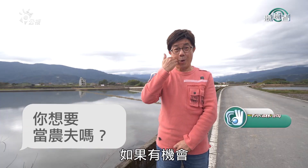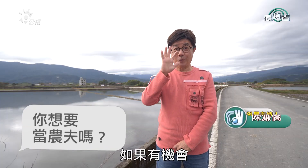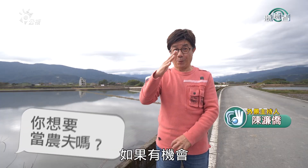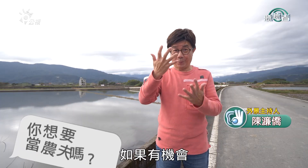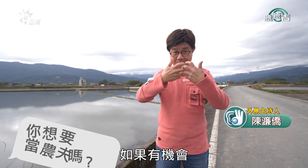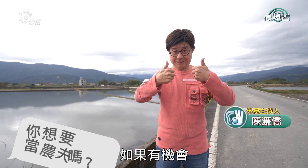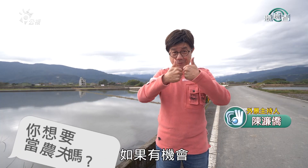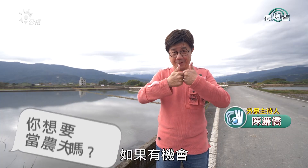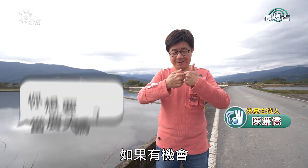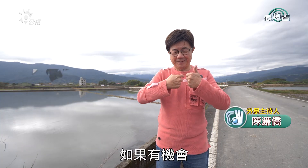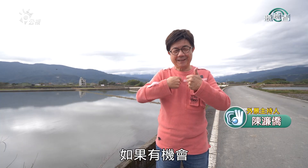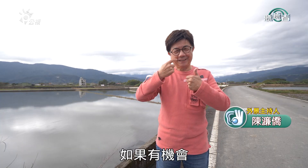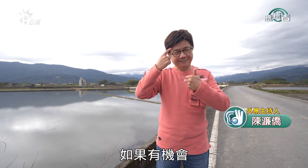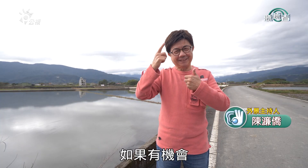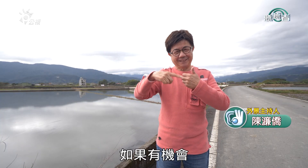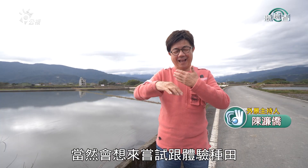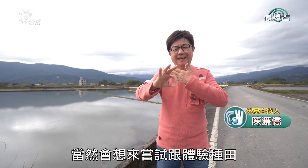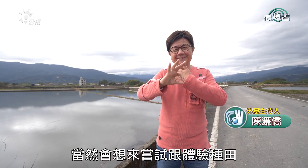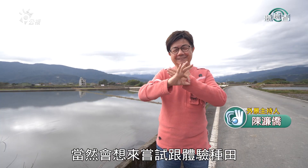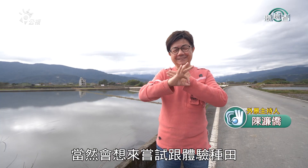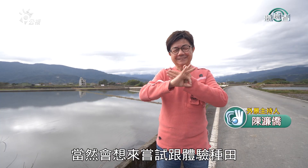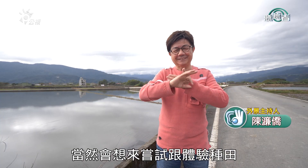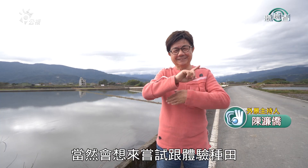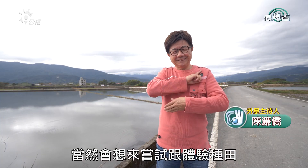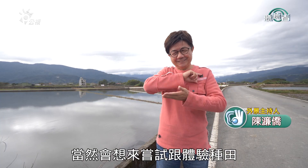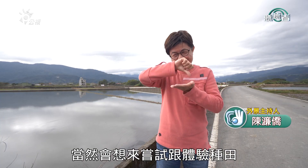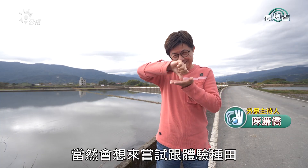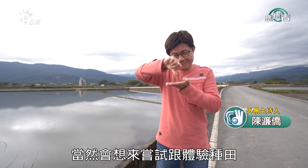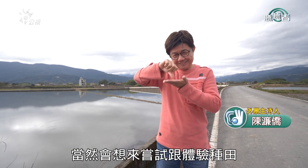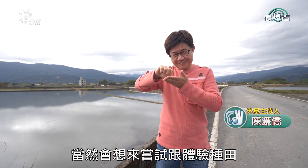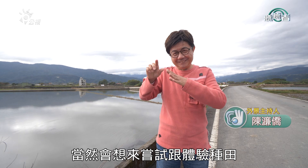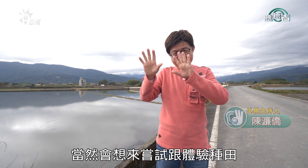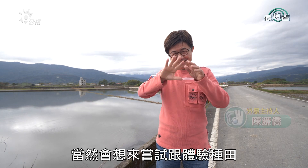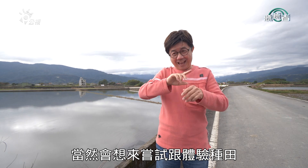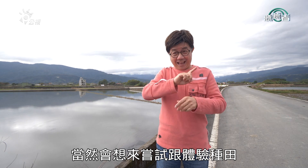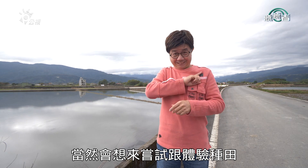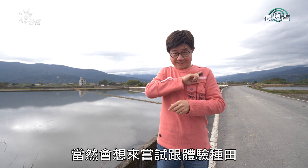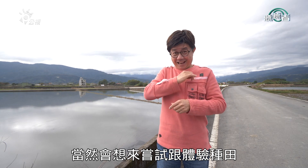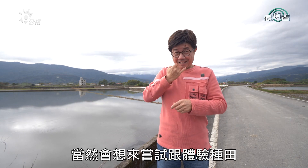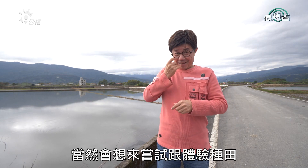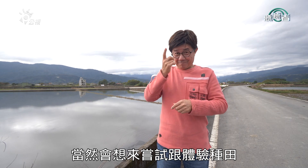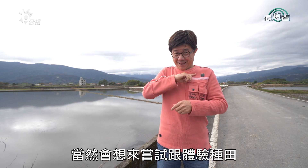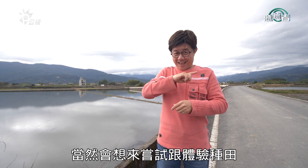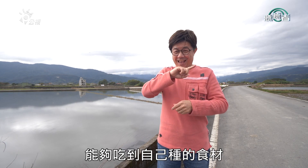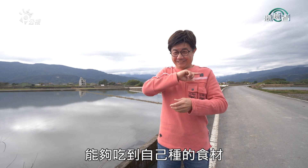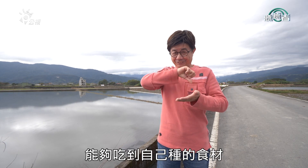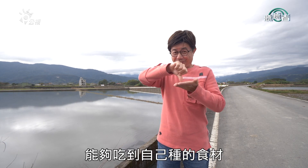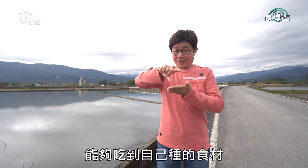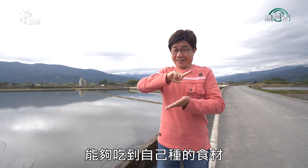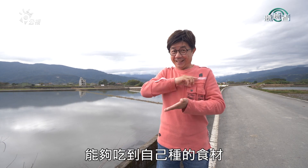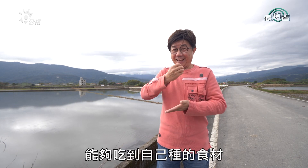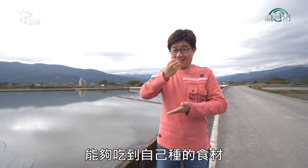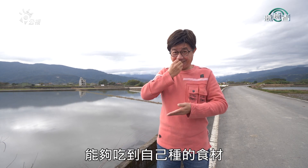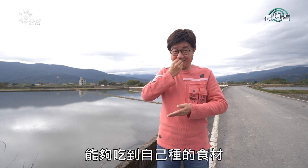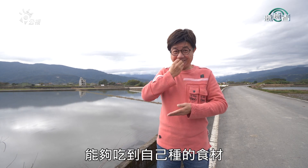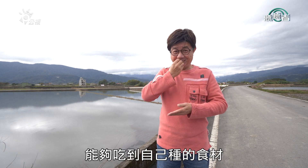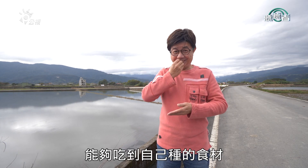如果有机会啊，当然会想来尝试跟体验种田，能够吃到自己种的食材